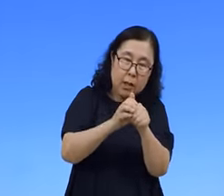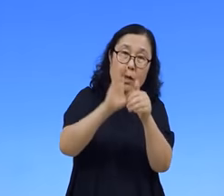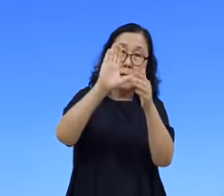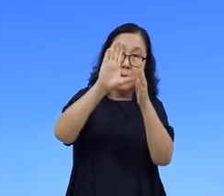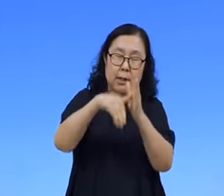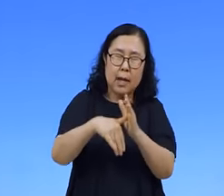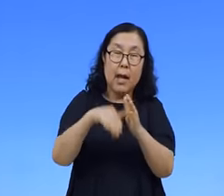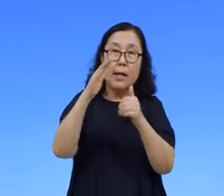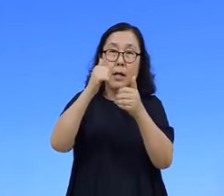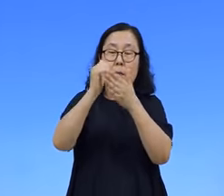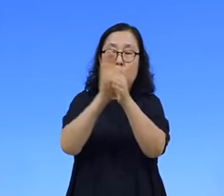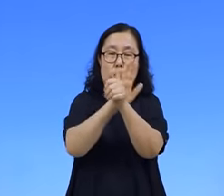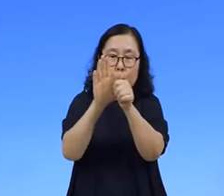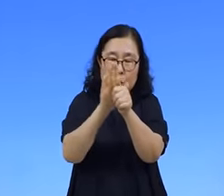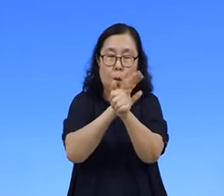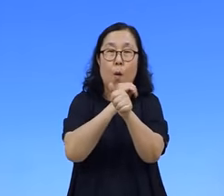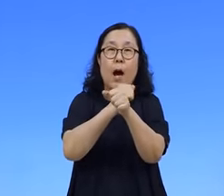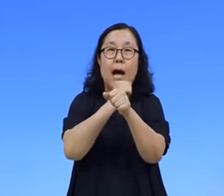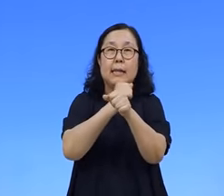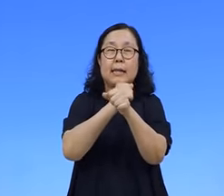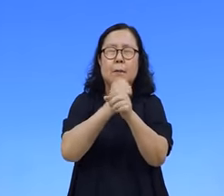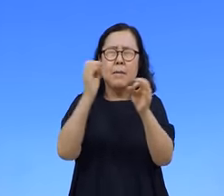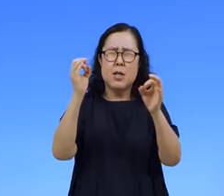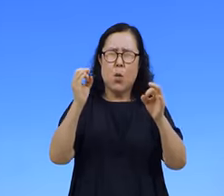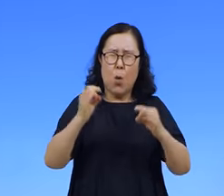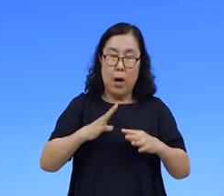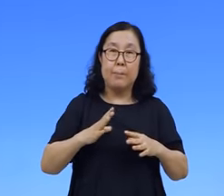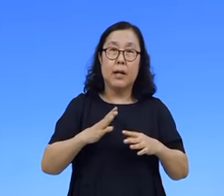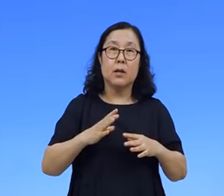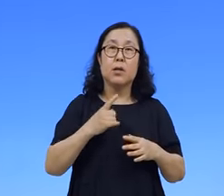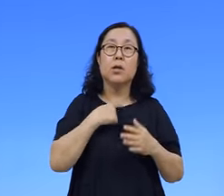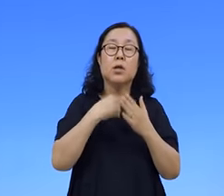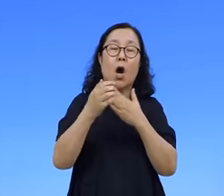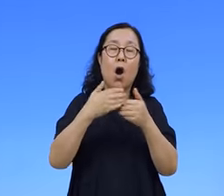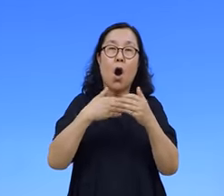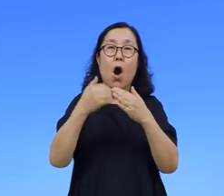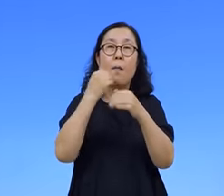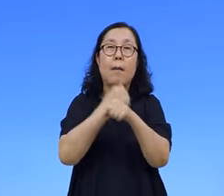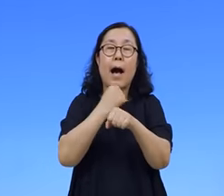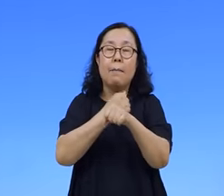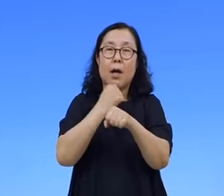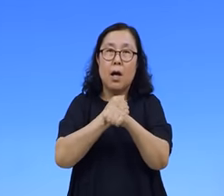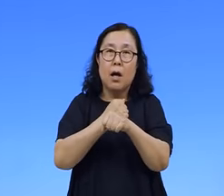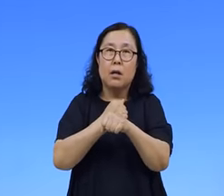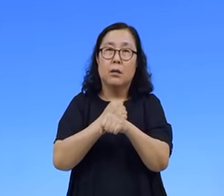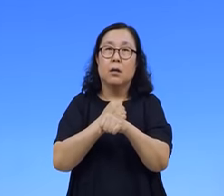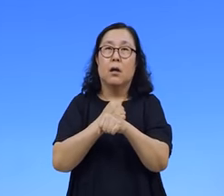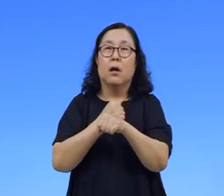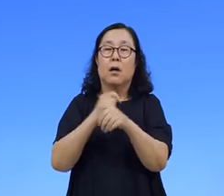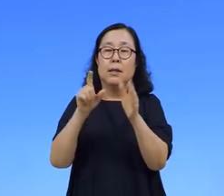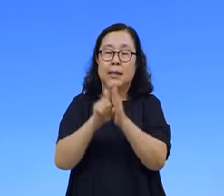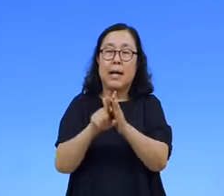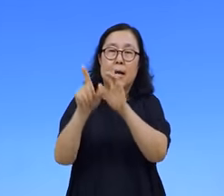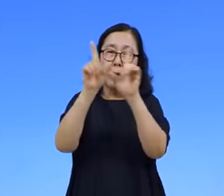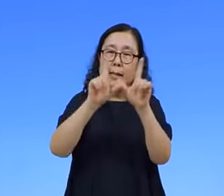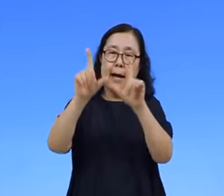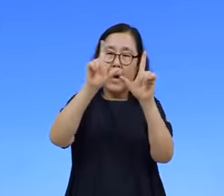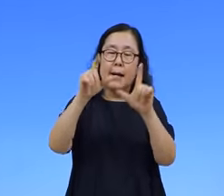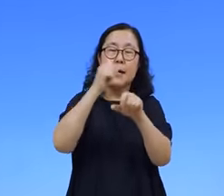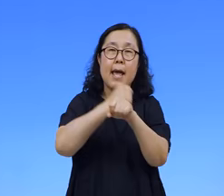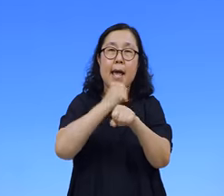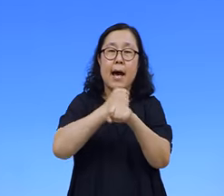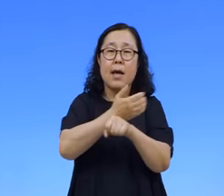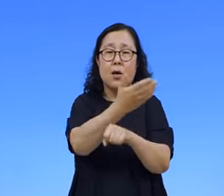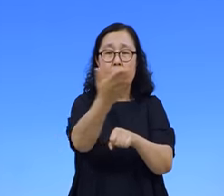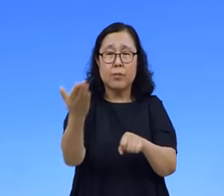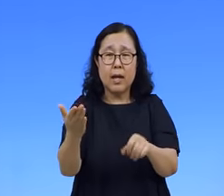때 하나님의 이 위로하심이 얼마나 놀랍다는 거, 이걸 경험하면서 신앙생활을 해야 여러분의 신앙생활이